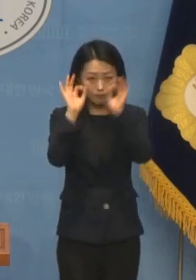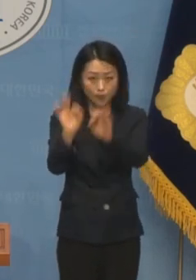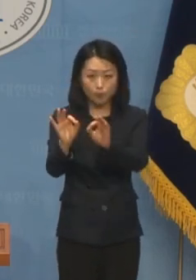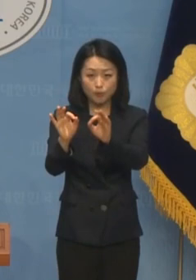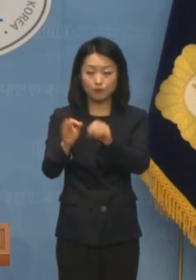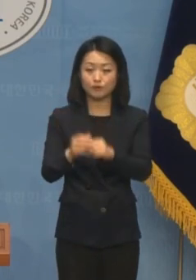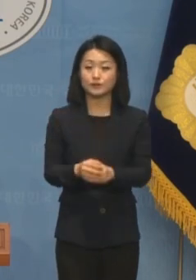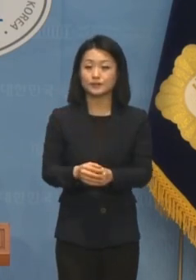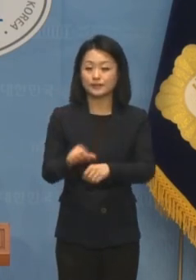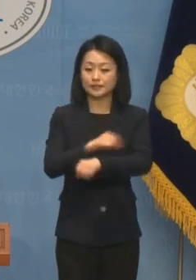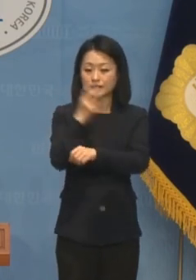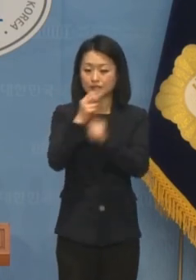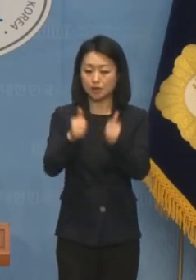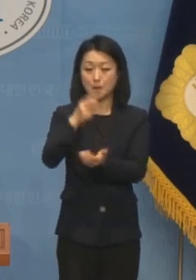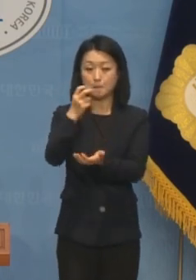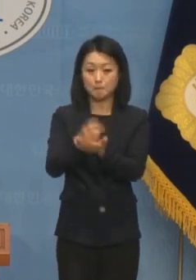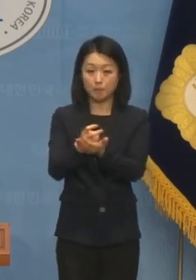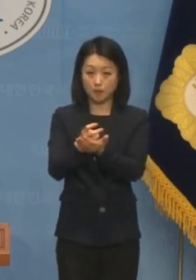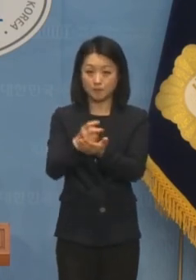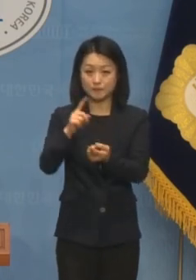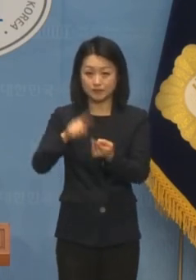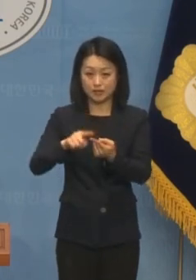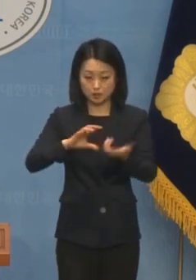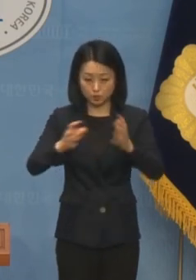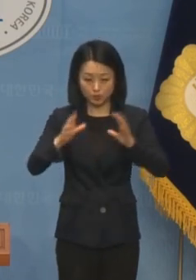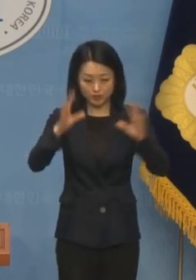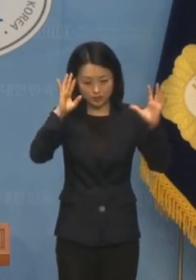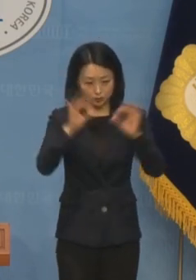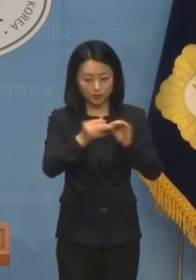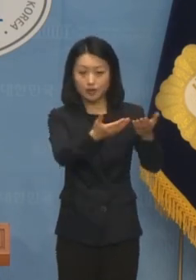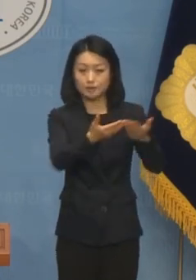최상병 특검법 논의에 동참하기 바랍니다.